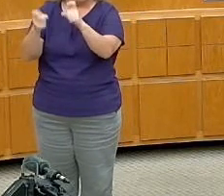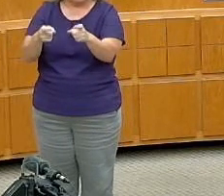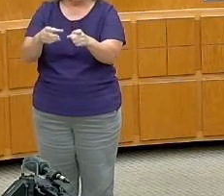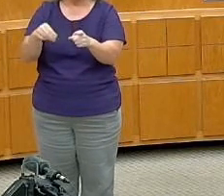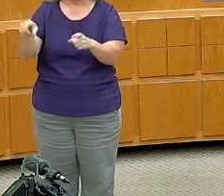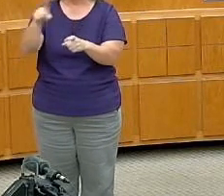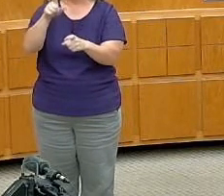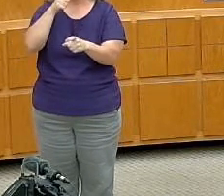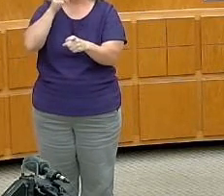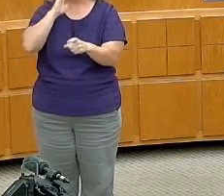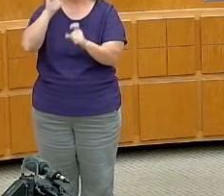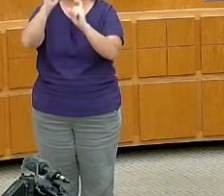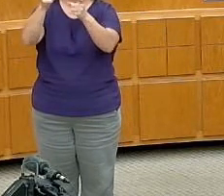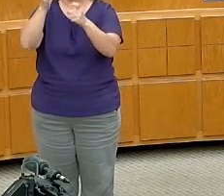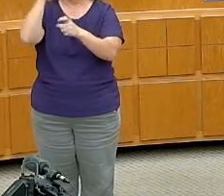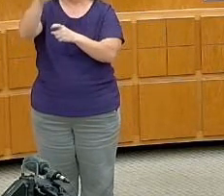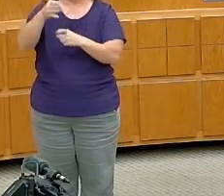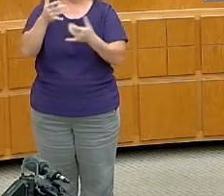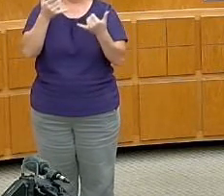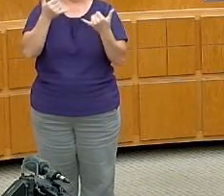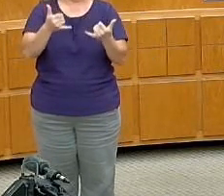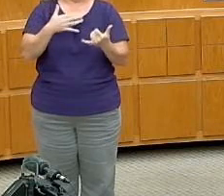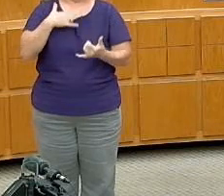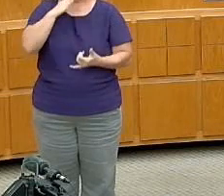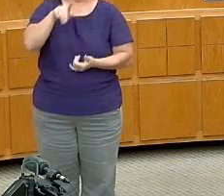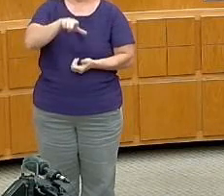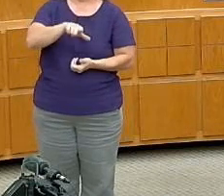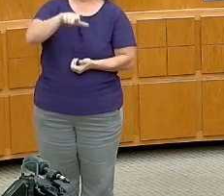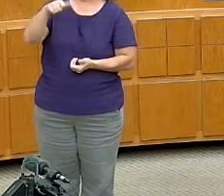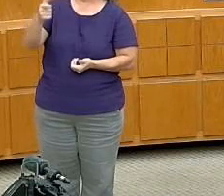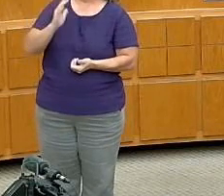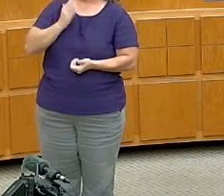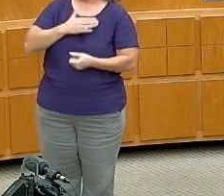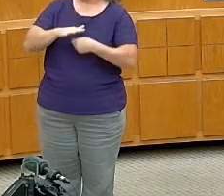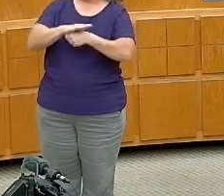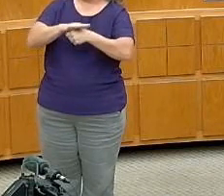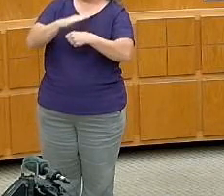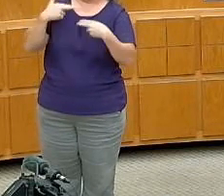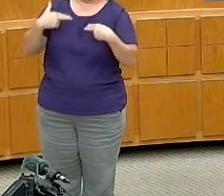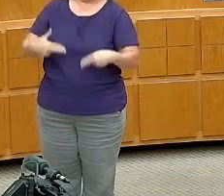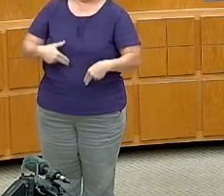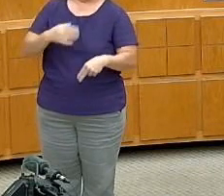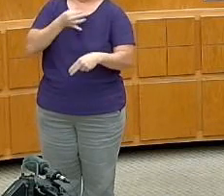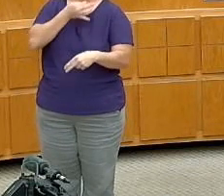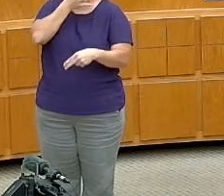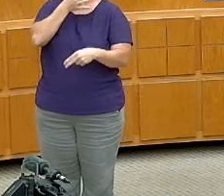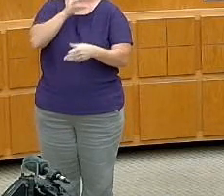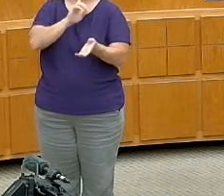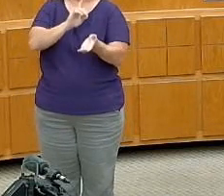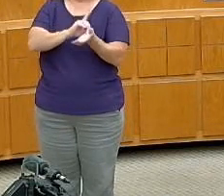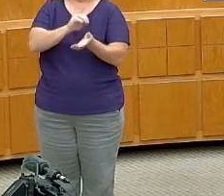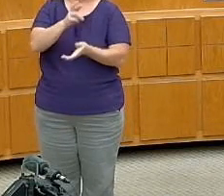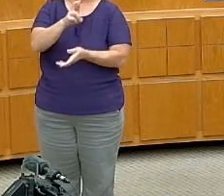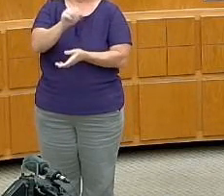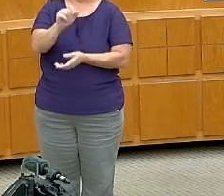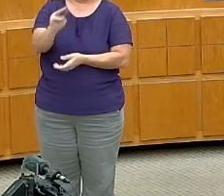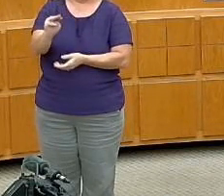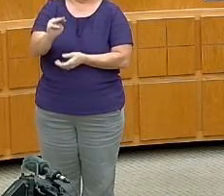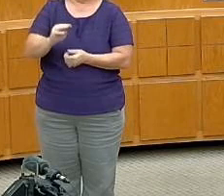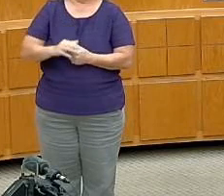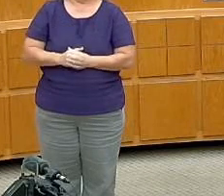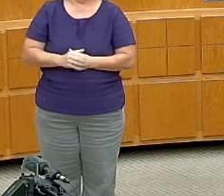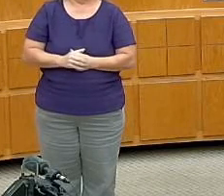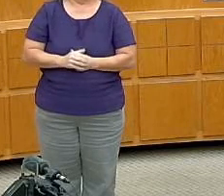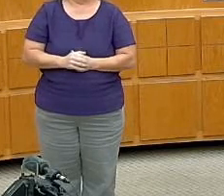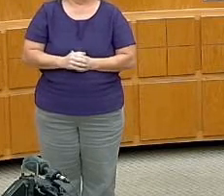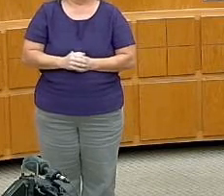future. I will now turn the podium over to our local health authority, Dr. Ramachandruni. En resumen, la próxima toma de